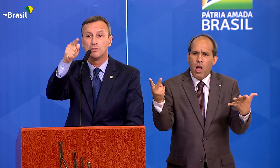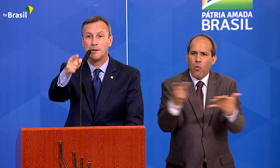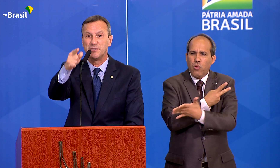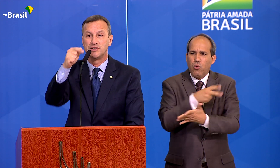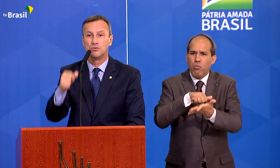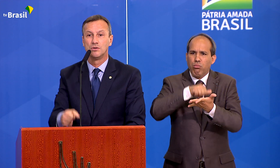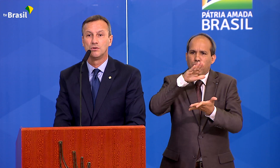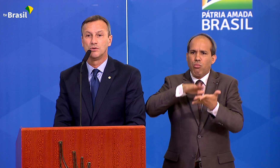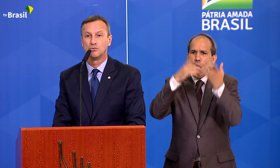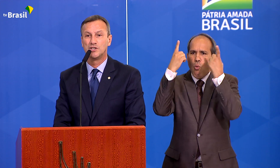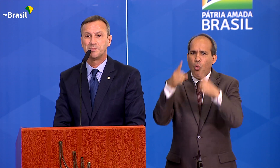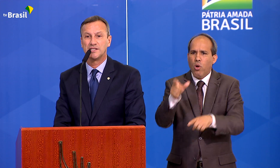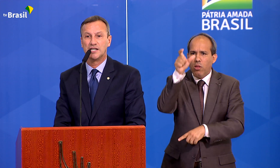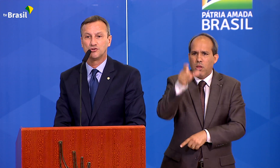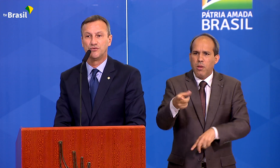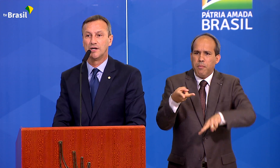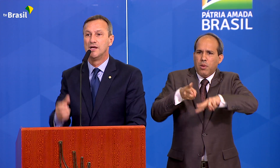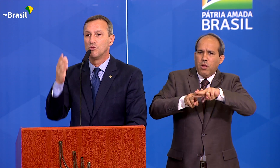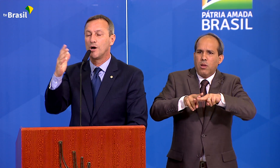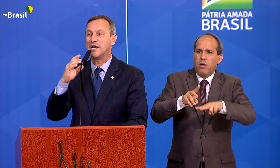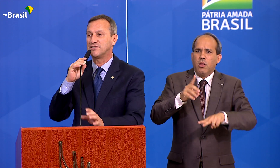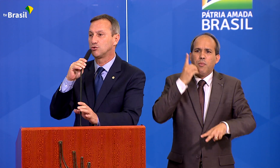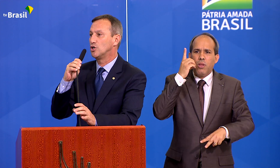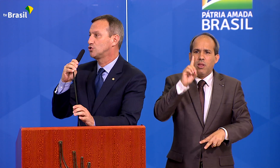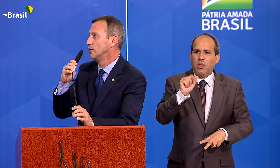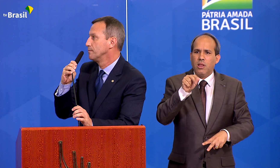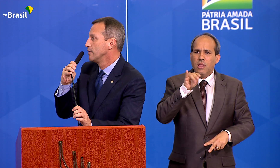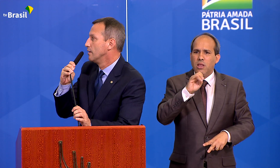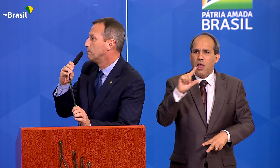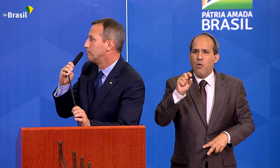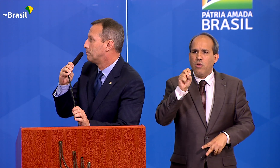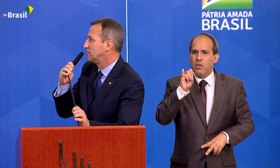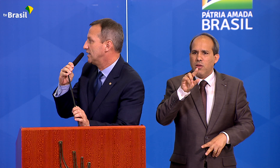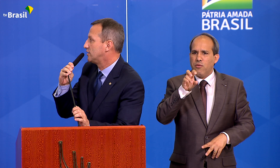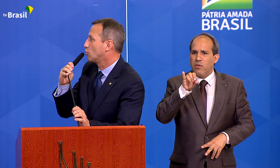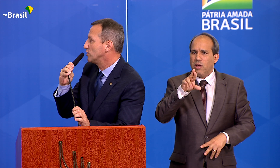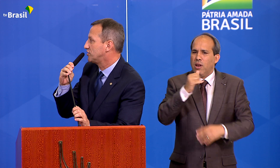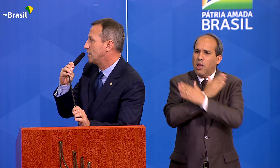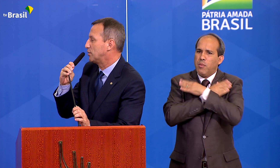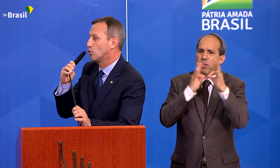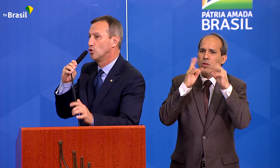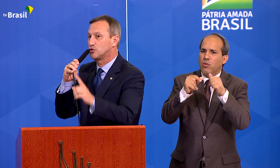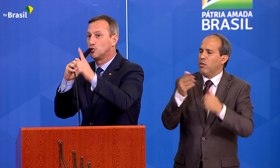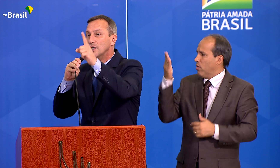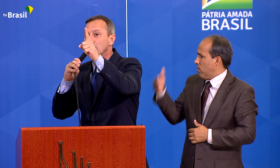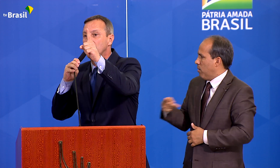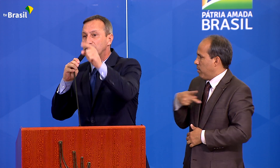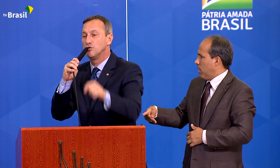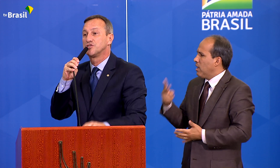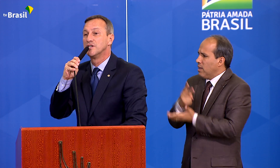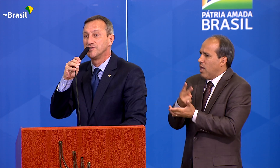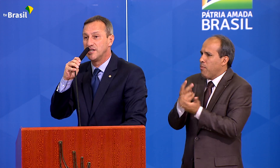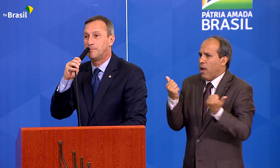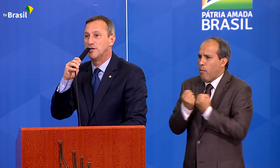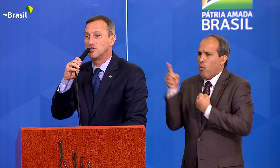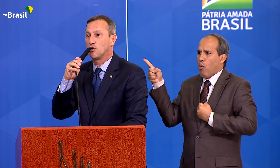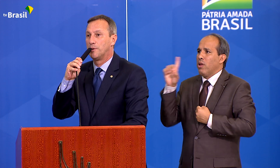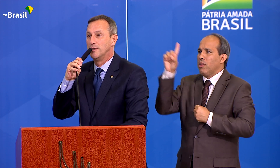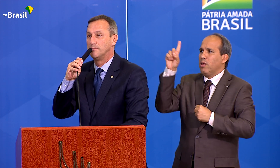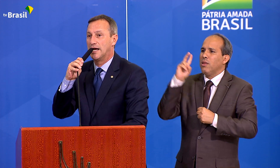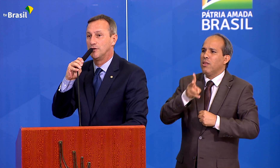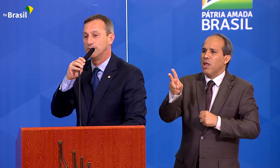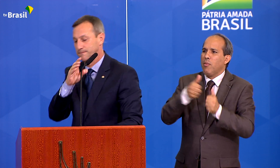foram caso da prisão do deputado a nosso ver um abraço a todos presente conte sempre conosco e que Deus